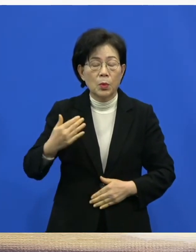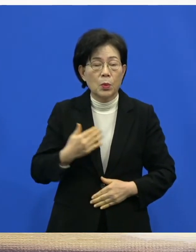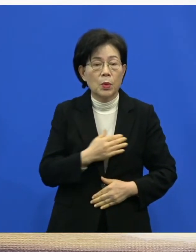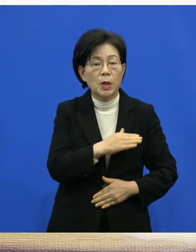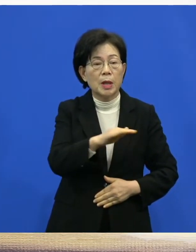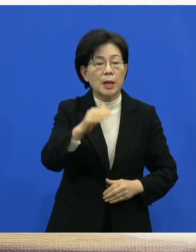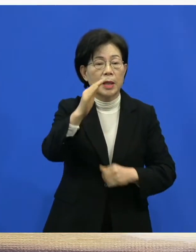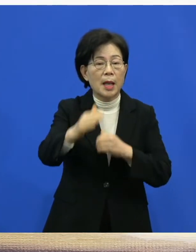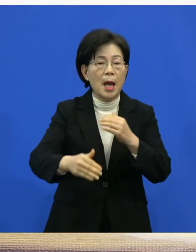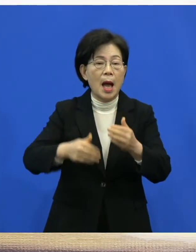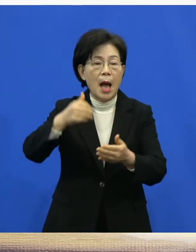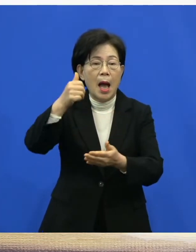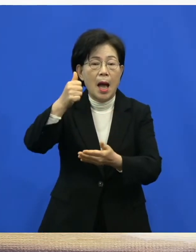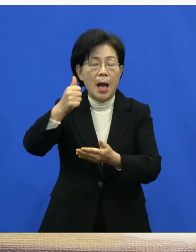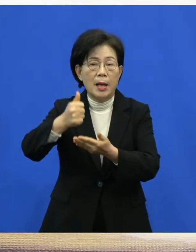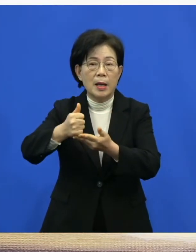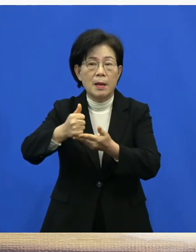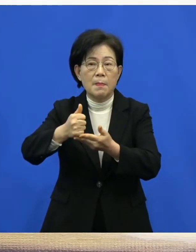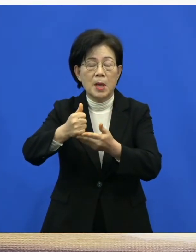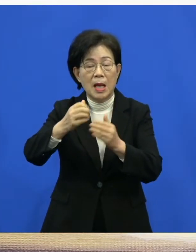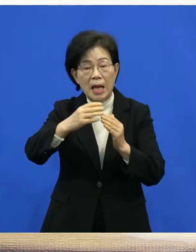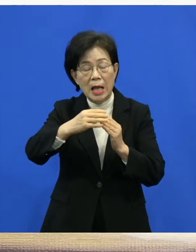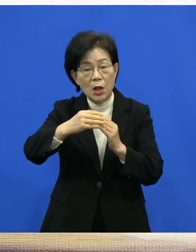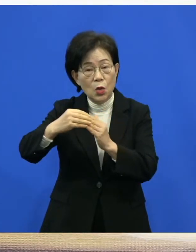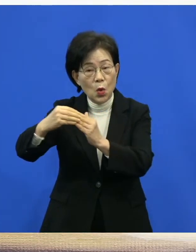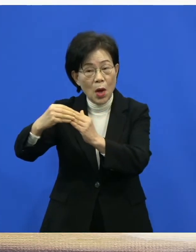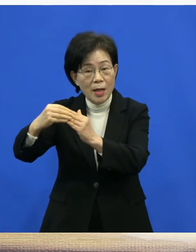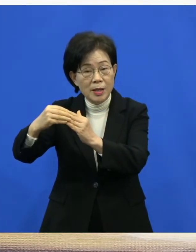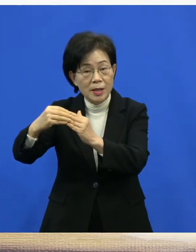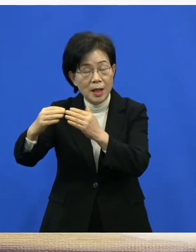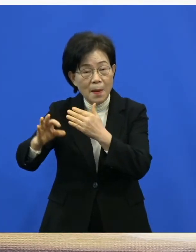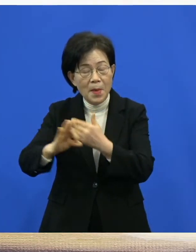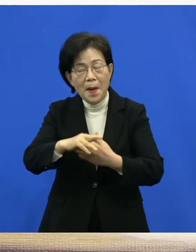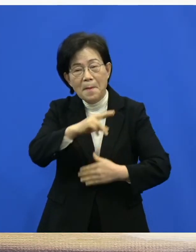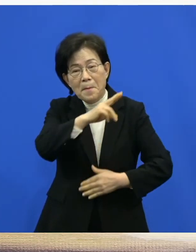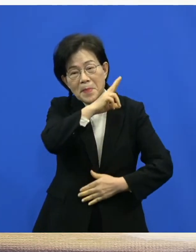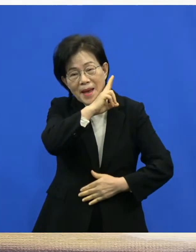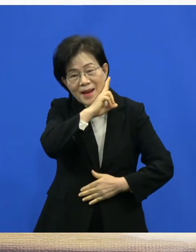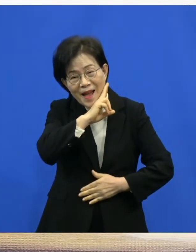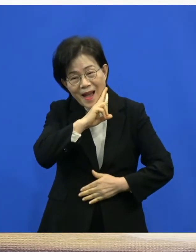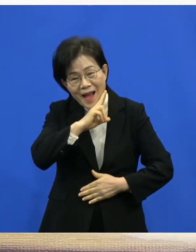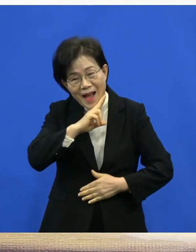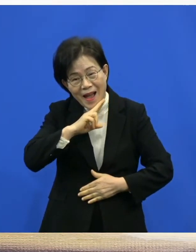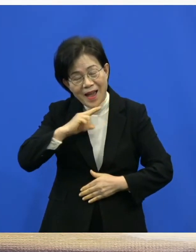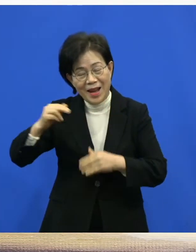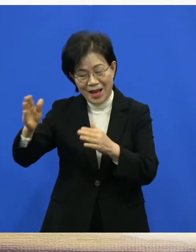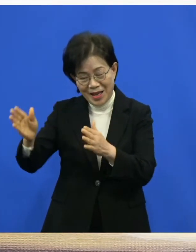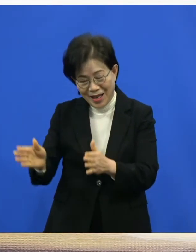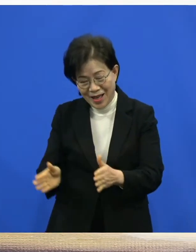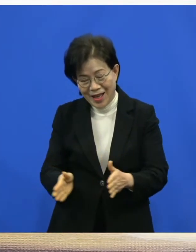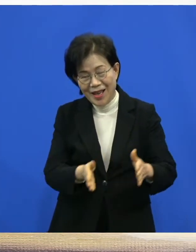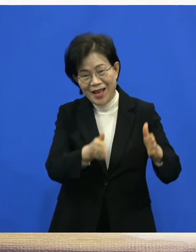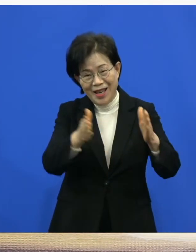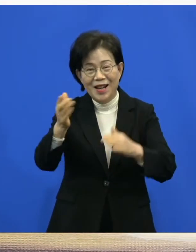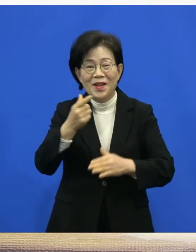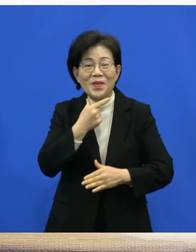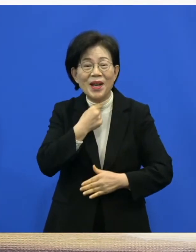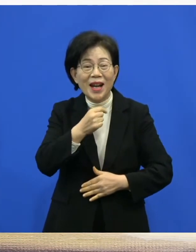우리는 하나님이 인도하신다고 할 때 편안한 길로 인도해 주시기를 원해요.